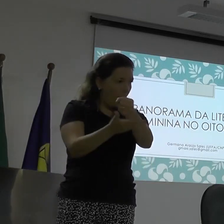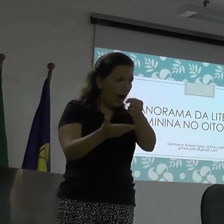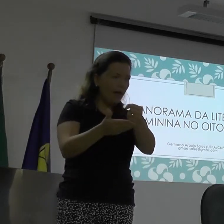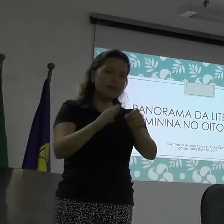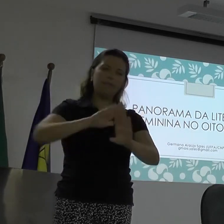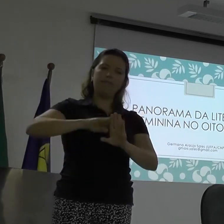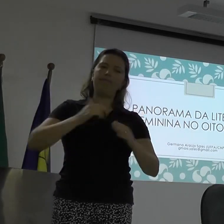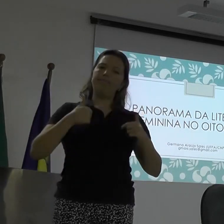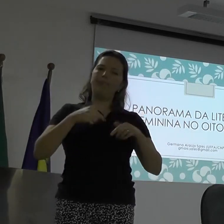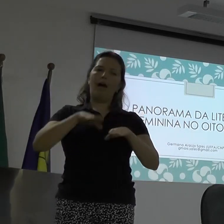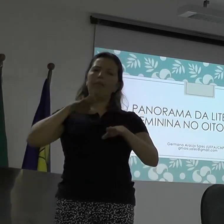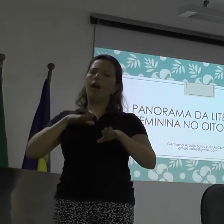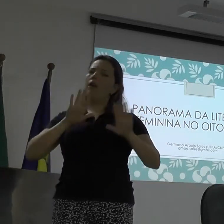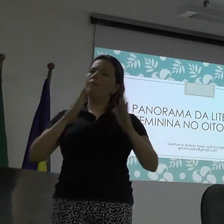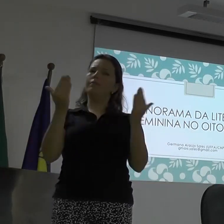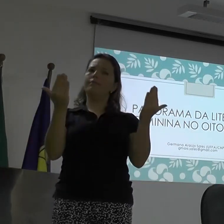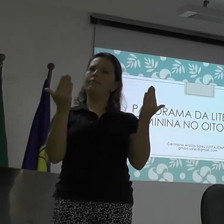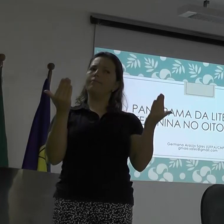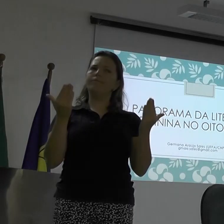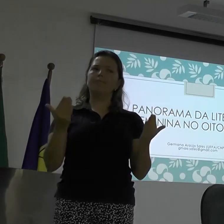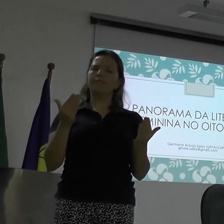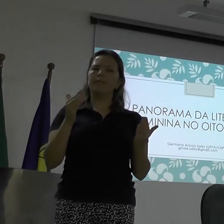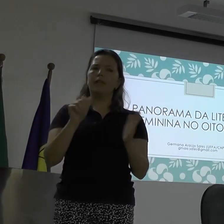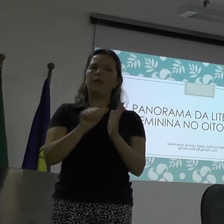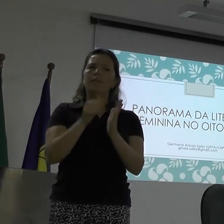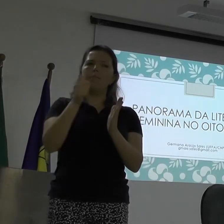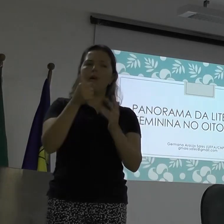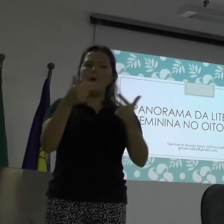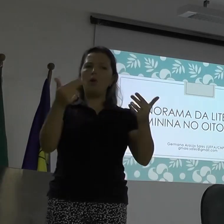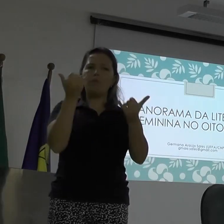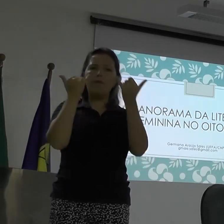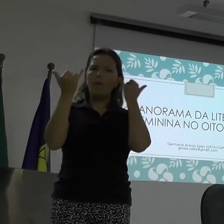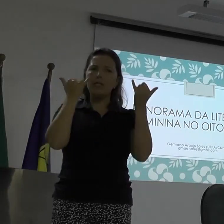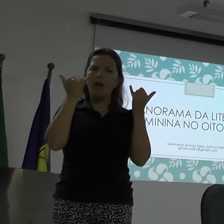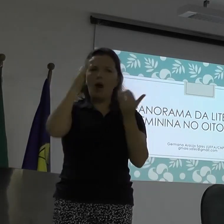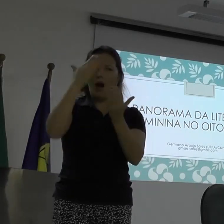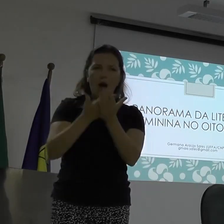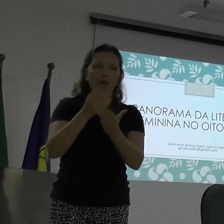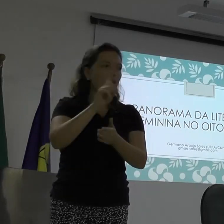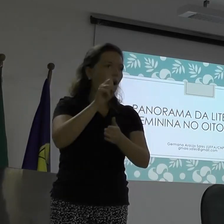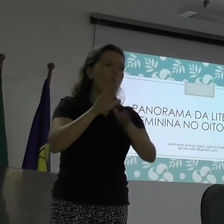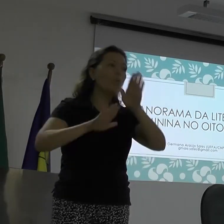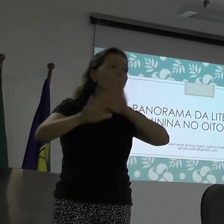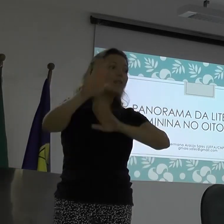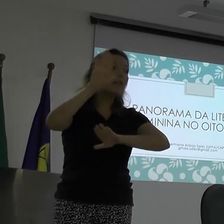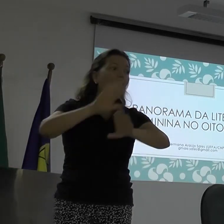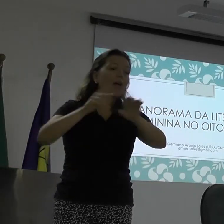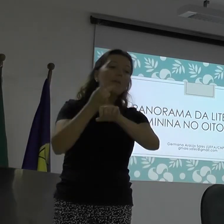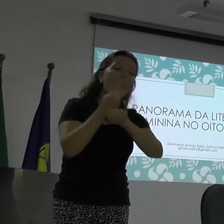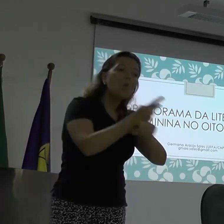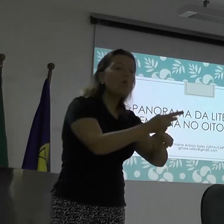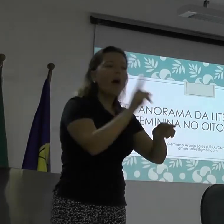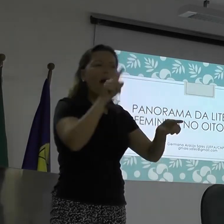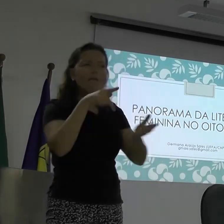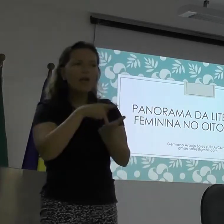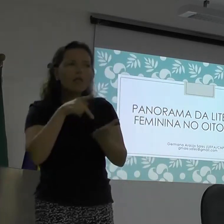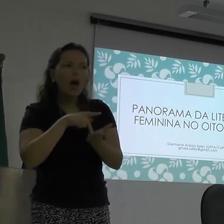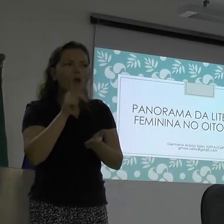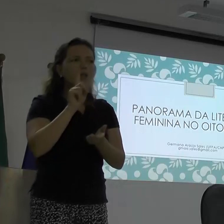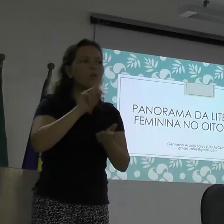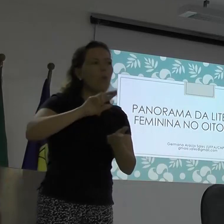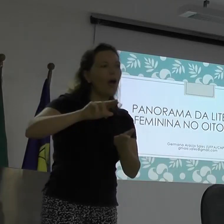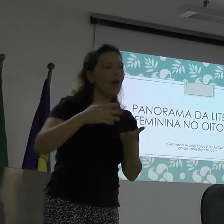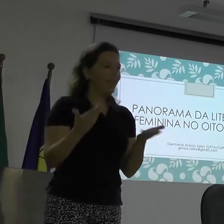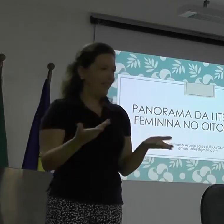quer dizer que você vê uma coisa e vê a primeira vez. Você tem que ir atrás para confirmar se aquilo ali é realmente